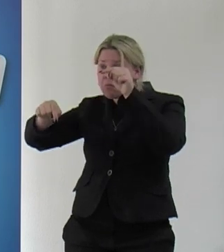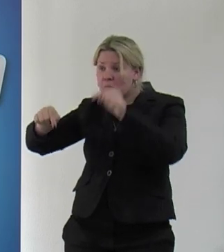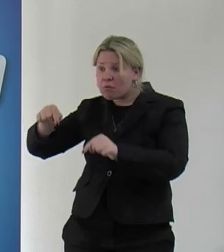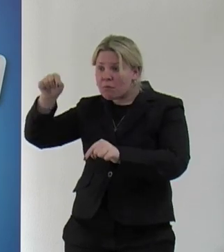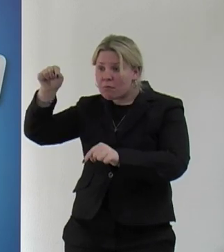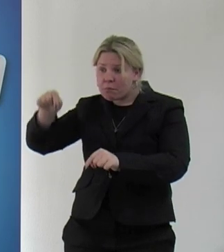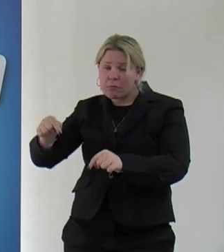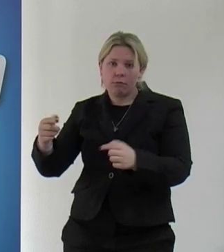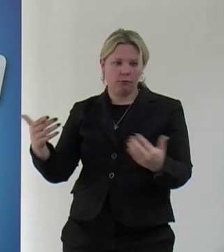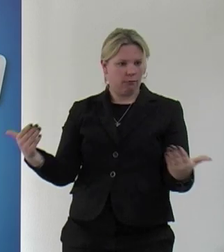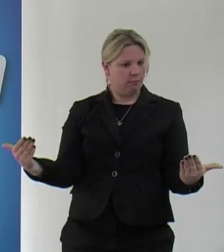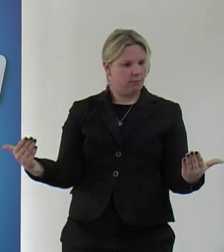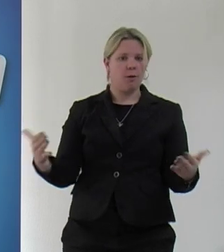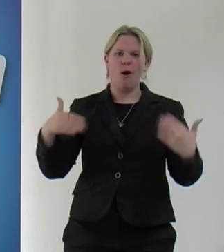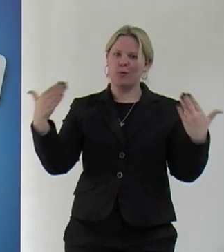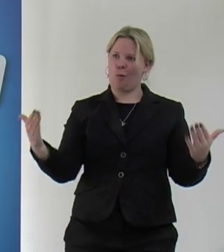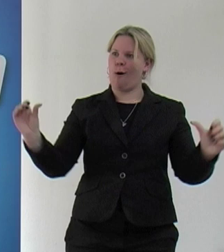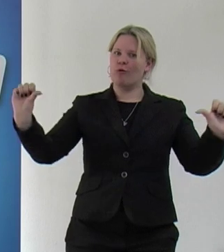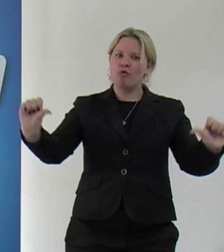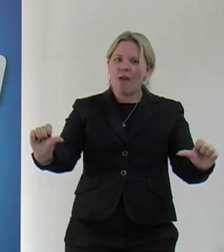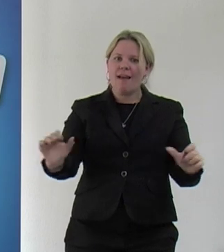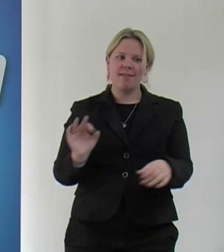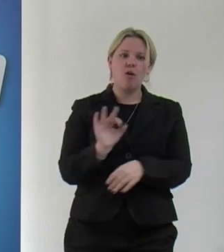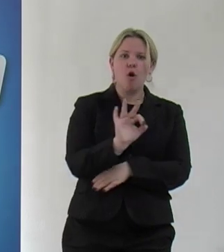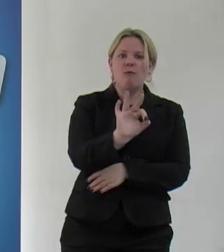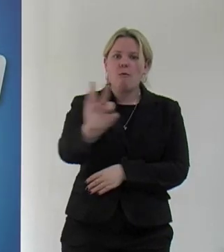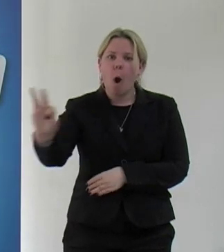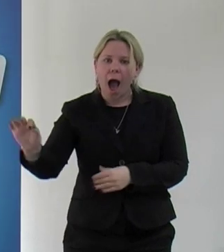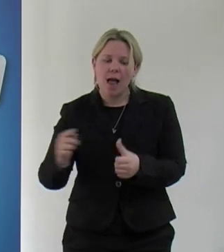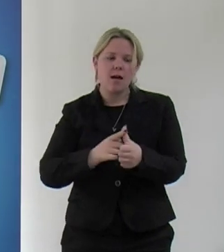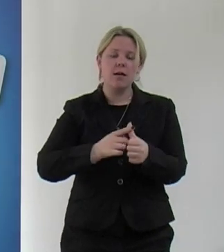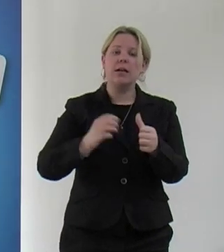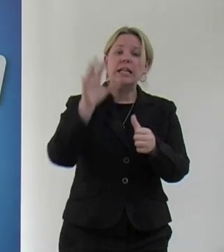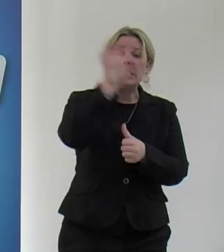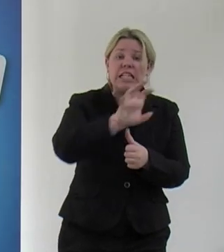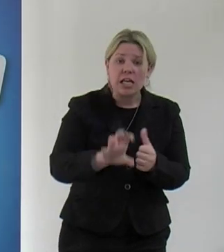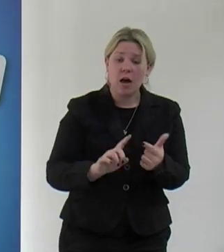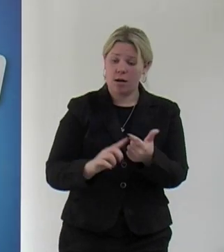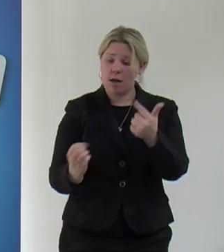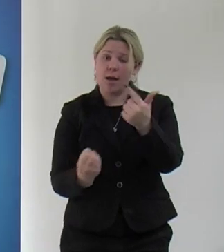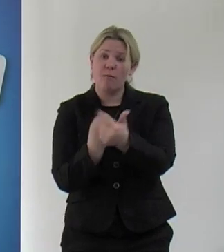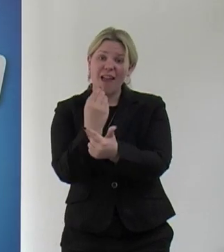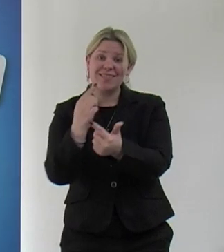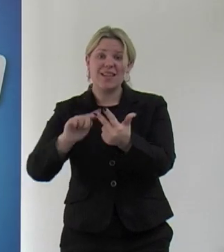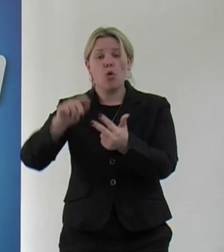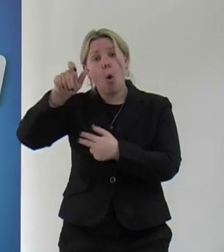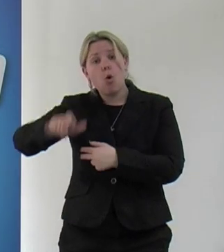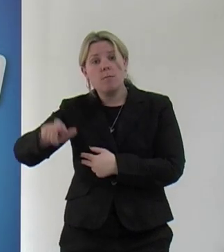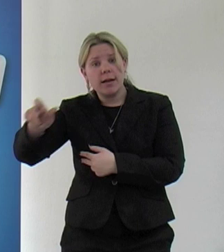Das ist schlecht für Tiere, Pflanzen und Menschen. Darum müssen wir die Erde